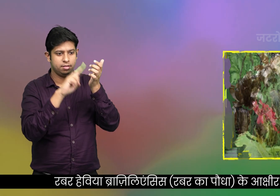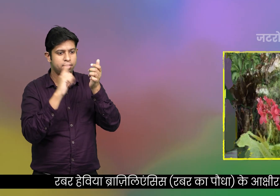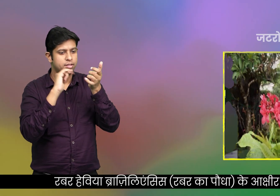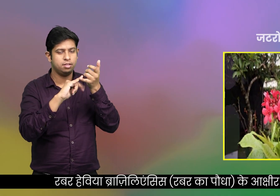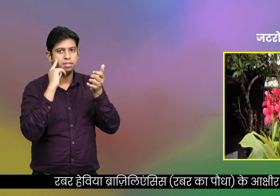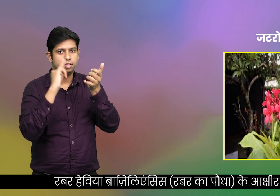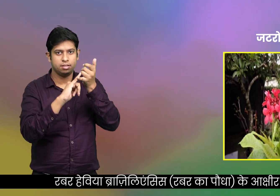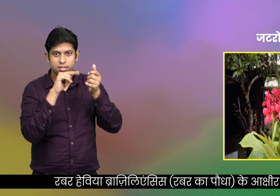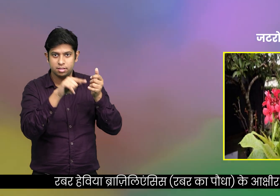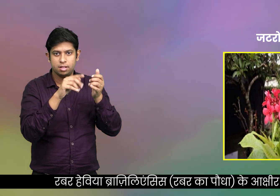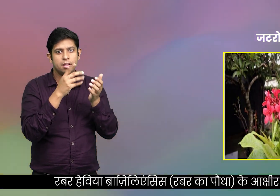है।